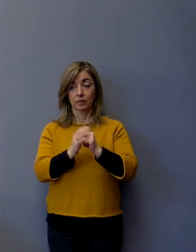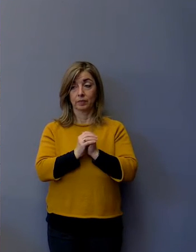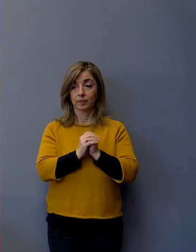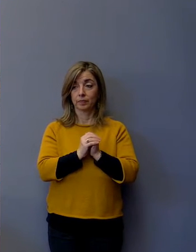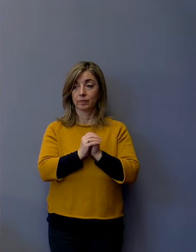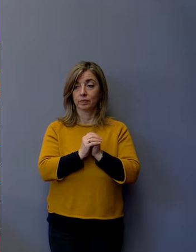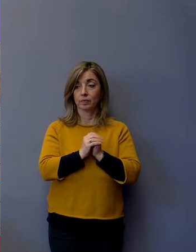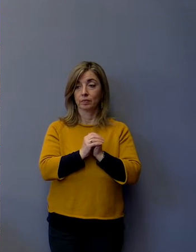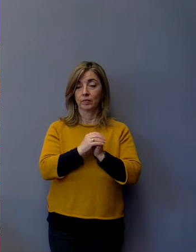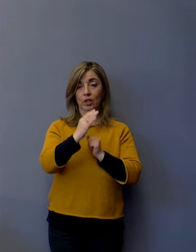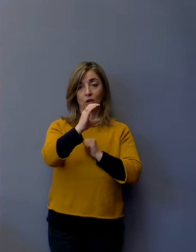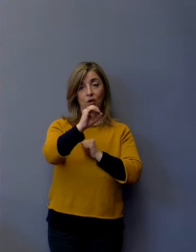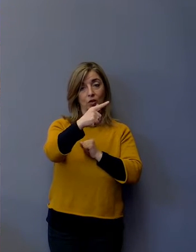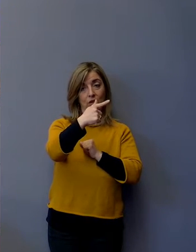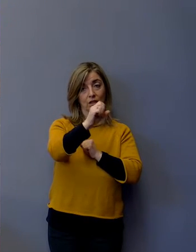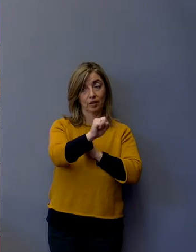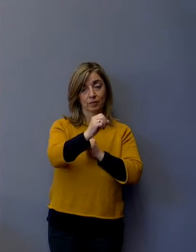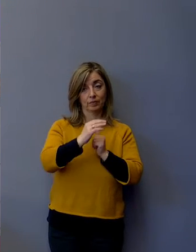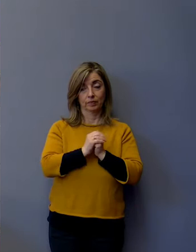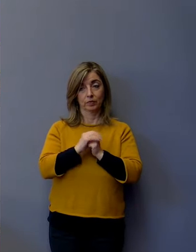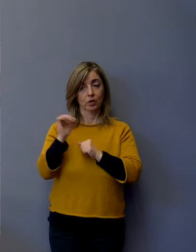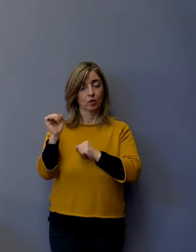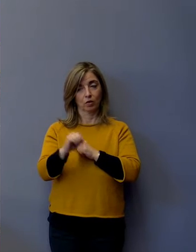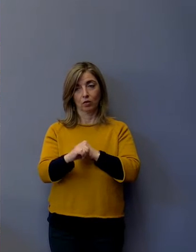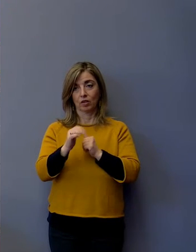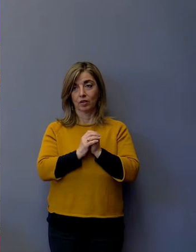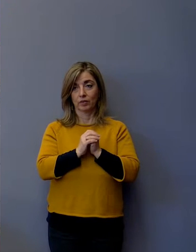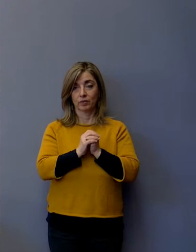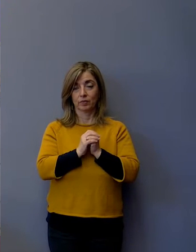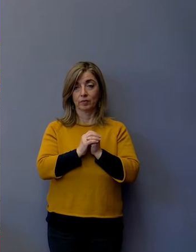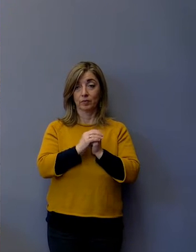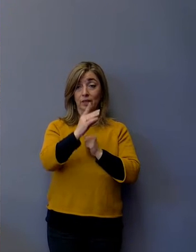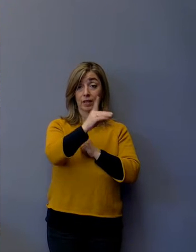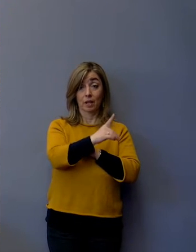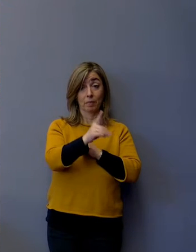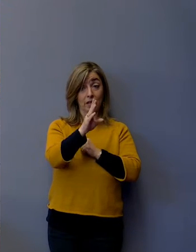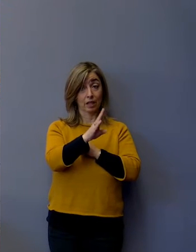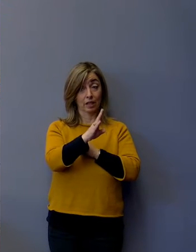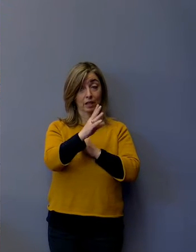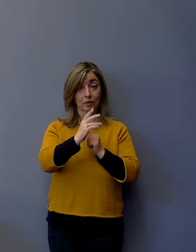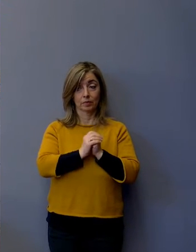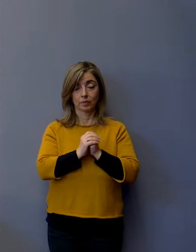consigliere costa contrario consigliere de benedictis